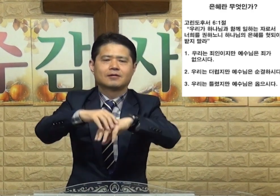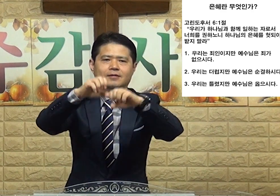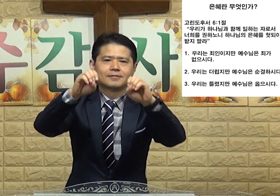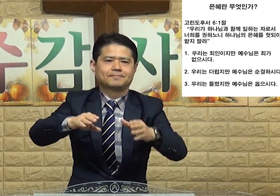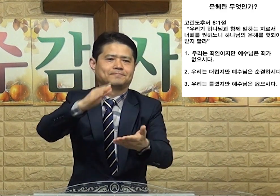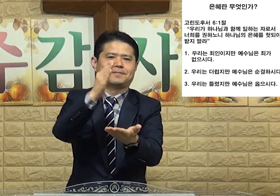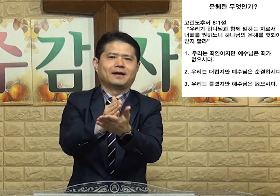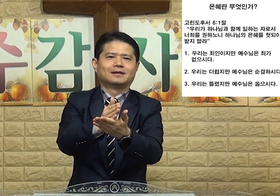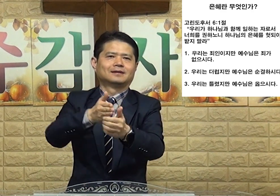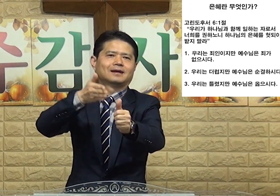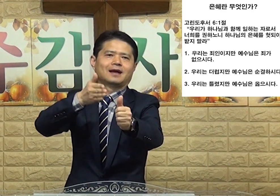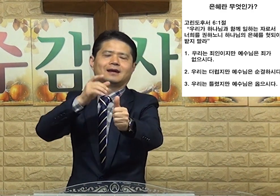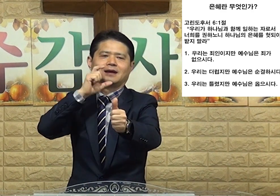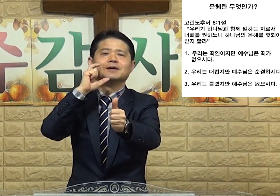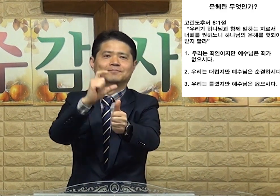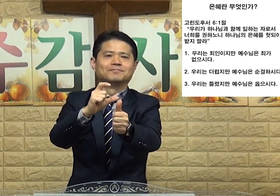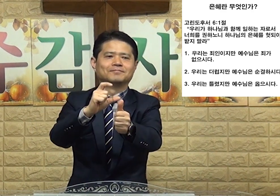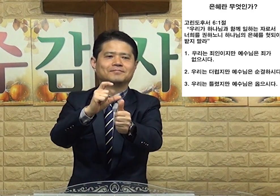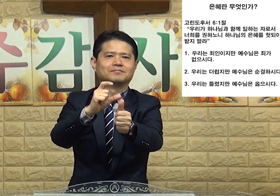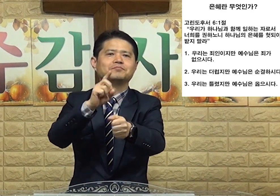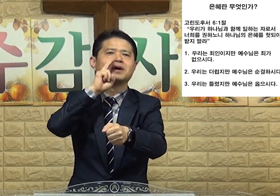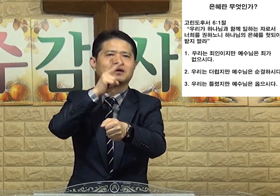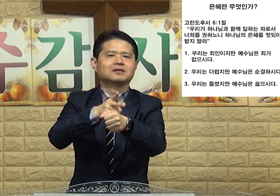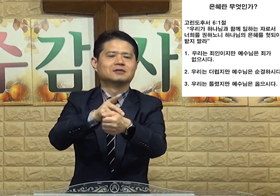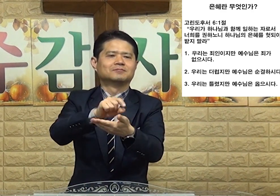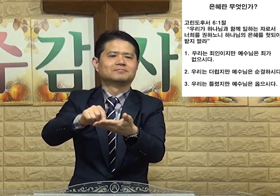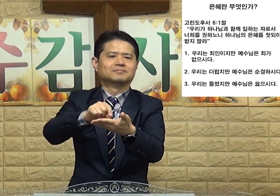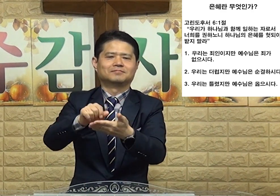하나님의 은혜를 헛되이 받지 말라고 했습니다.